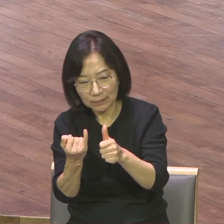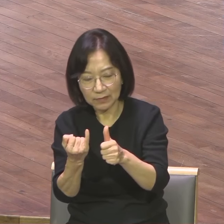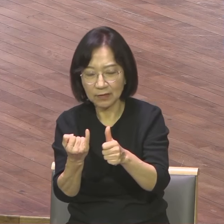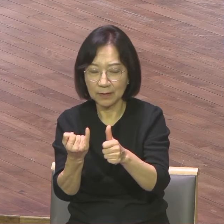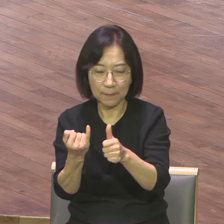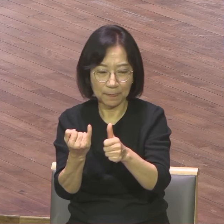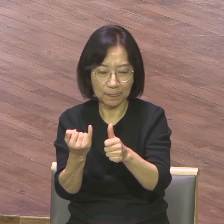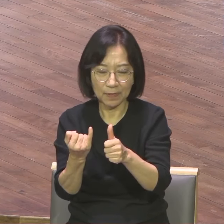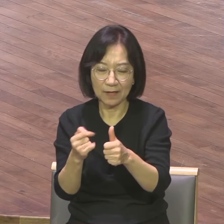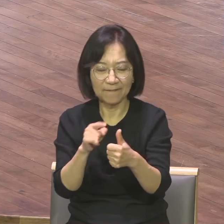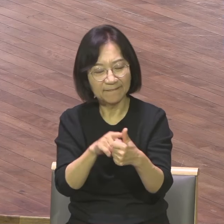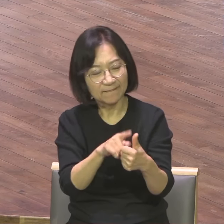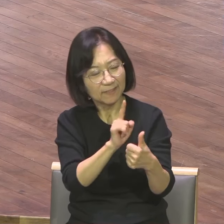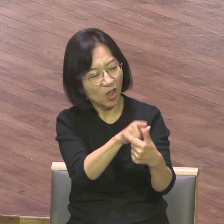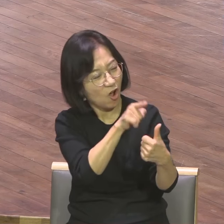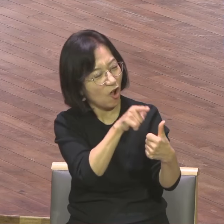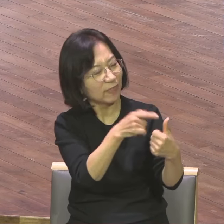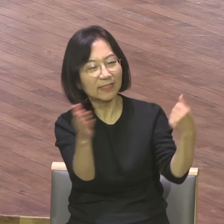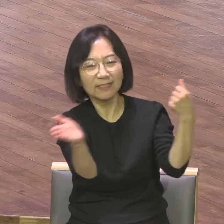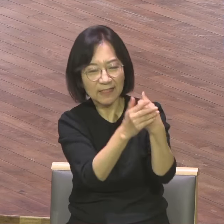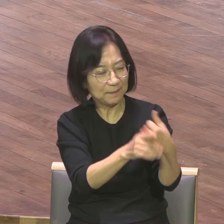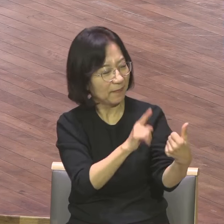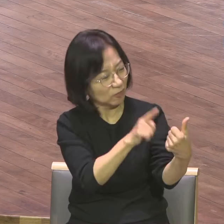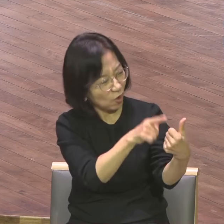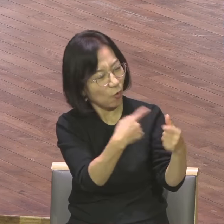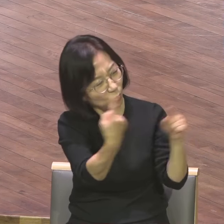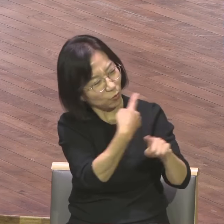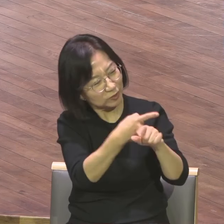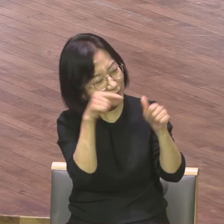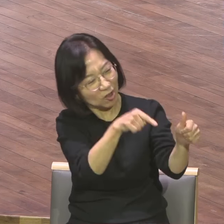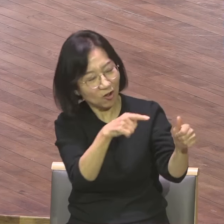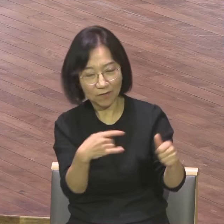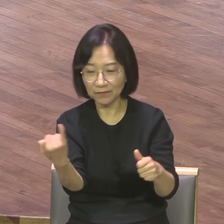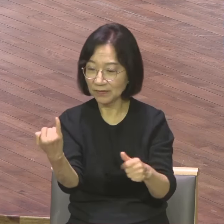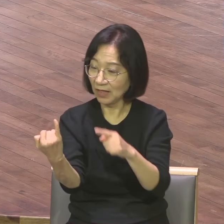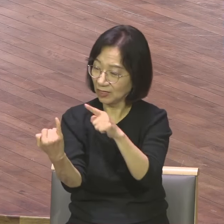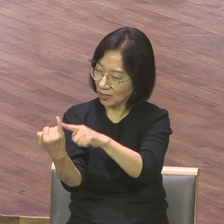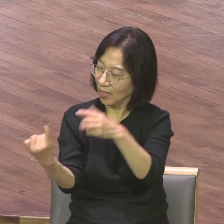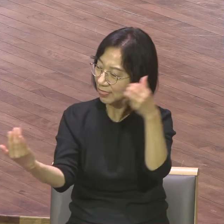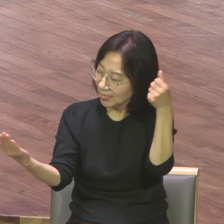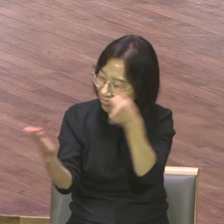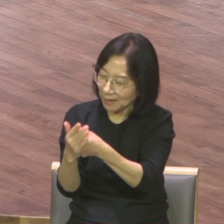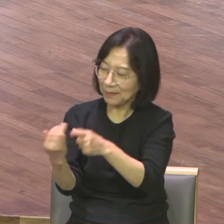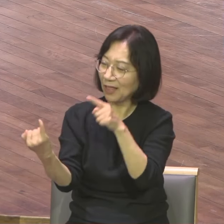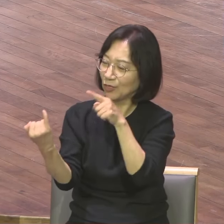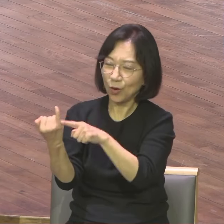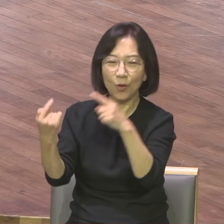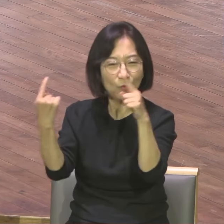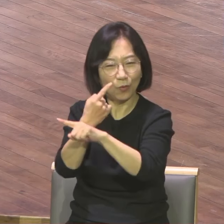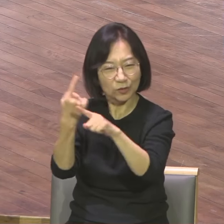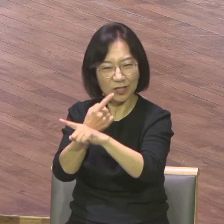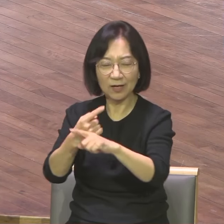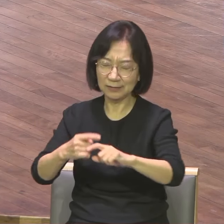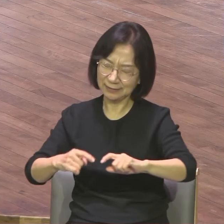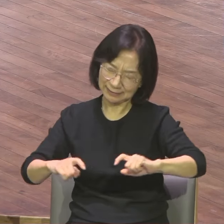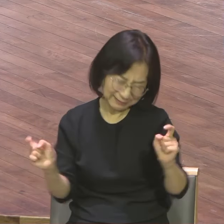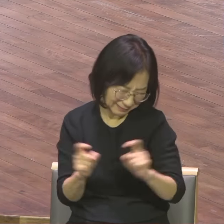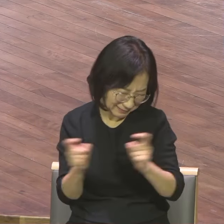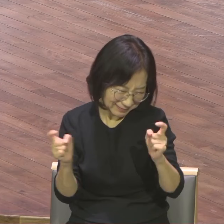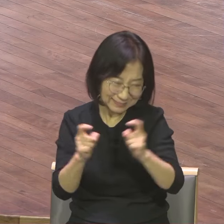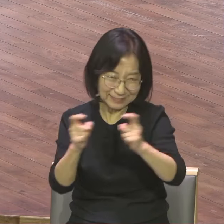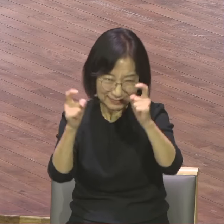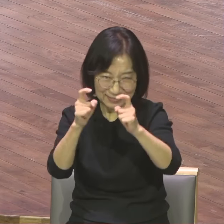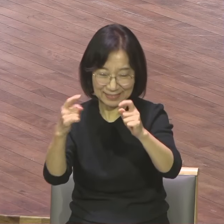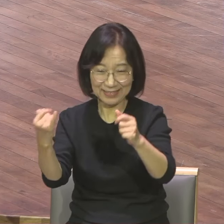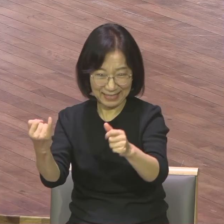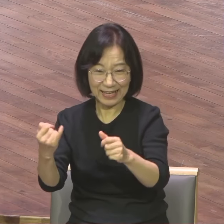너한테 문제가 있기 때문에 너가 고쳐야 해. 이거예요. 너한테 문제가 있어. 이런 갈등과